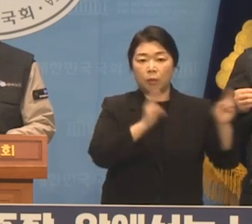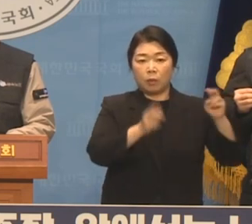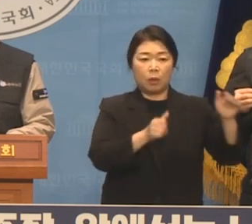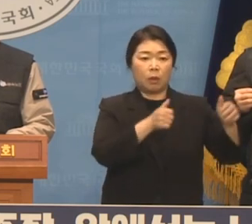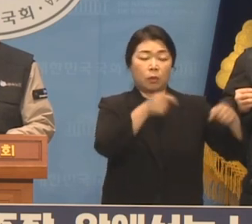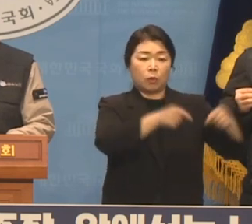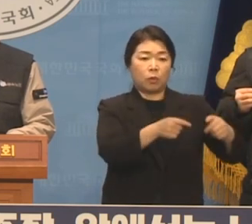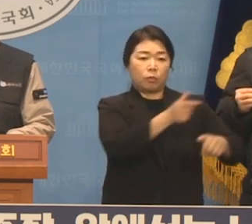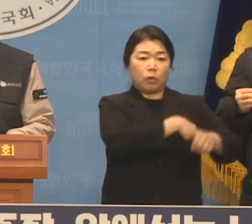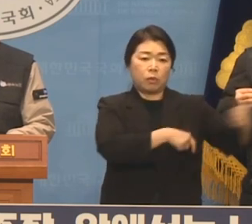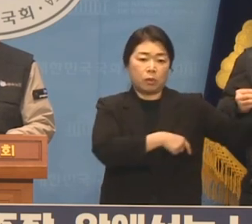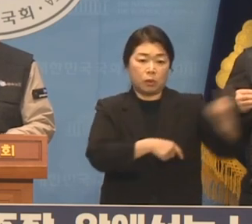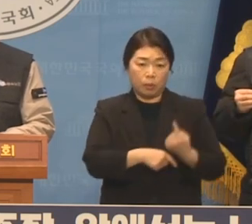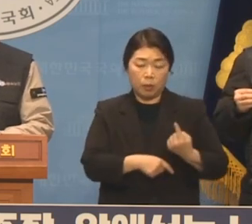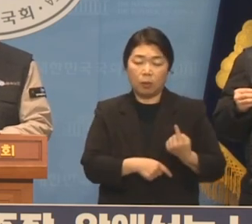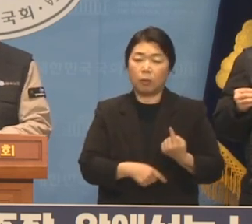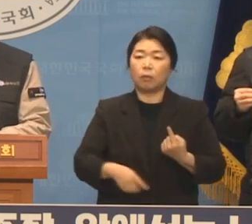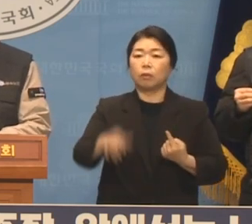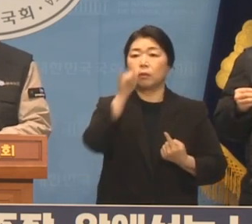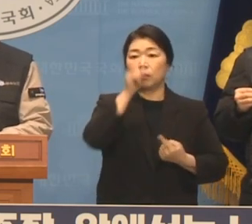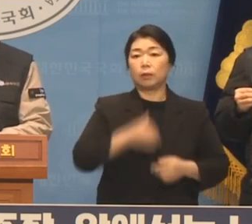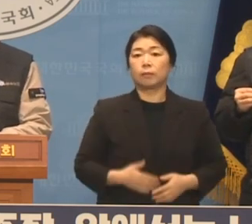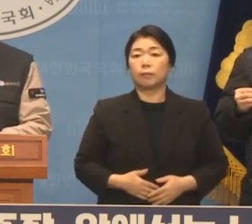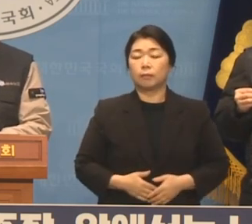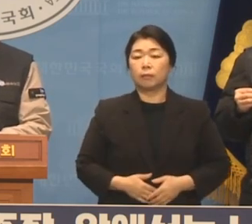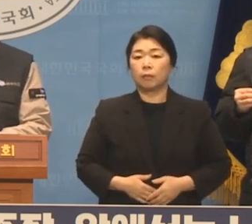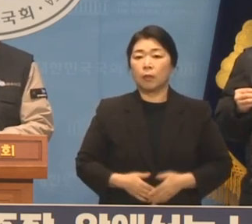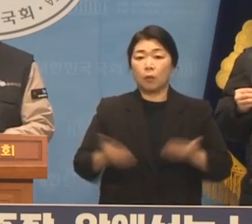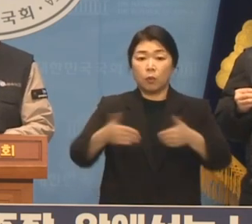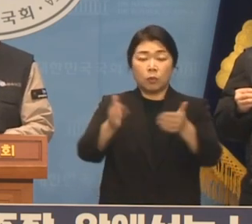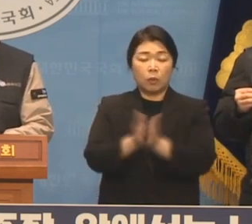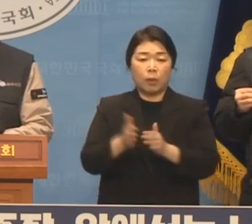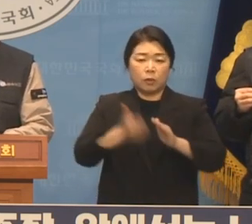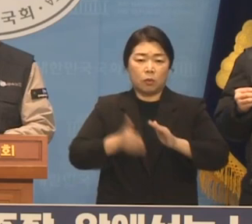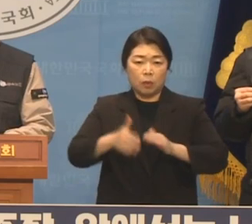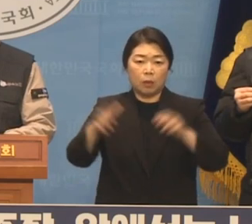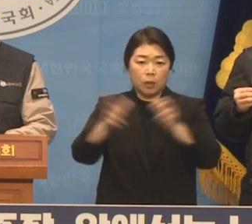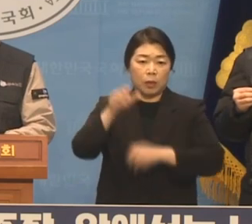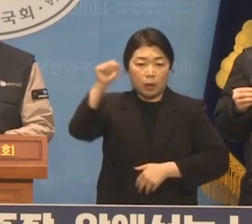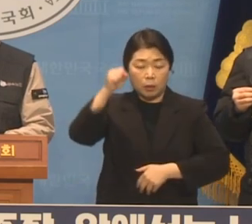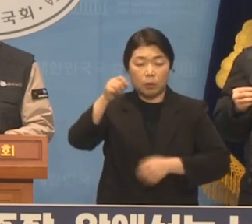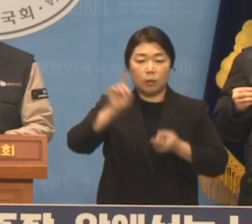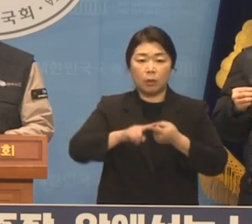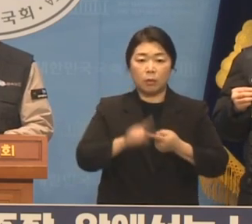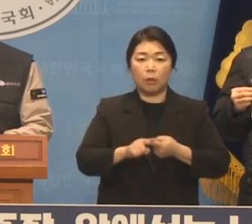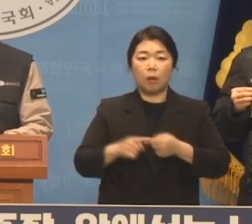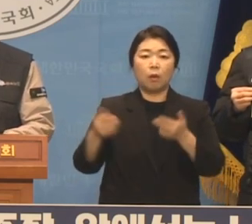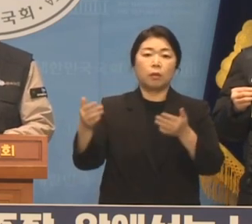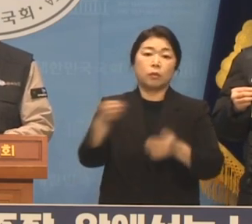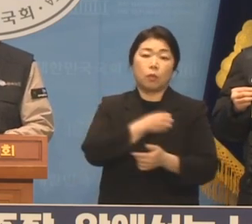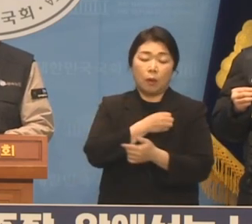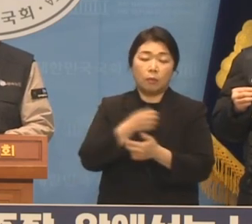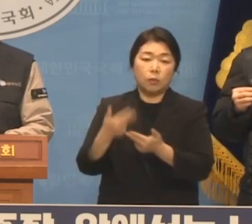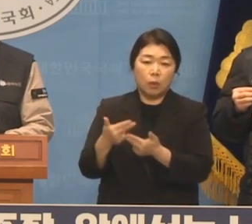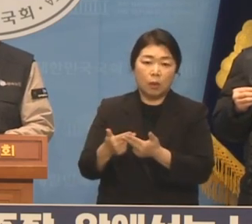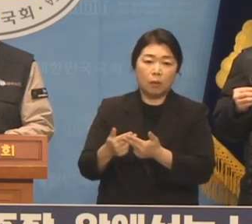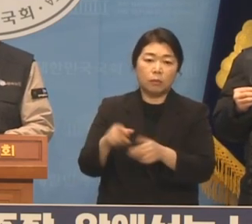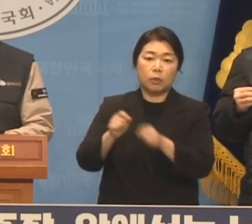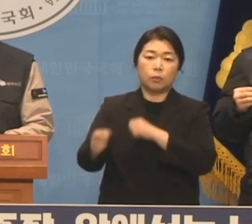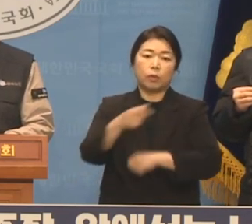교섭위원으로 참석하고 있습니다. 노동자의 정당한 쟁의에 대해 조합과 지부